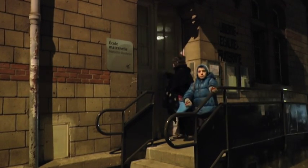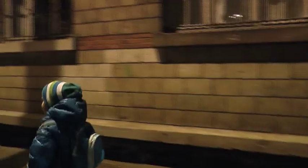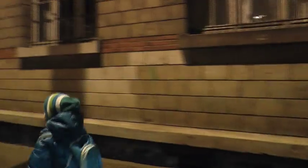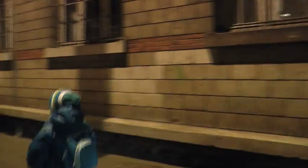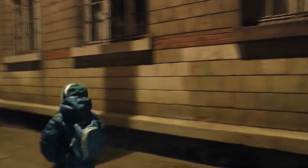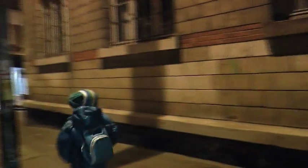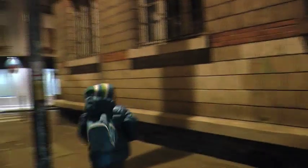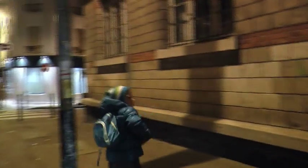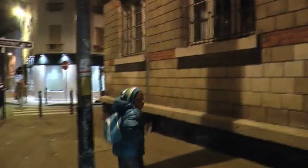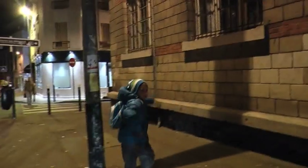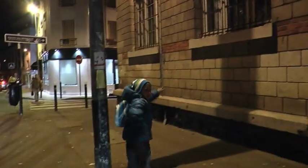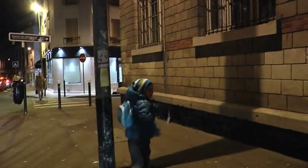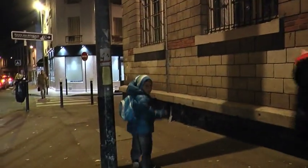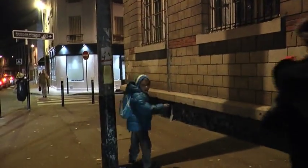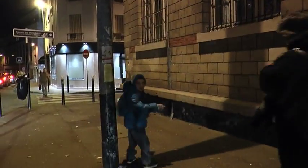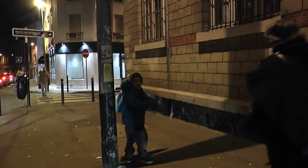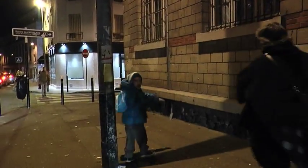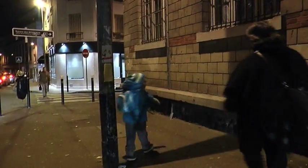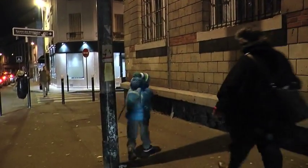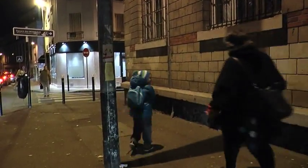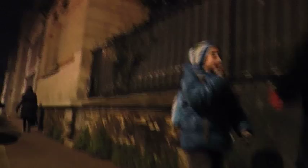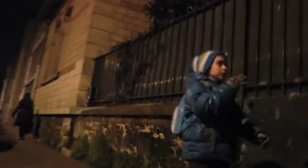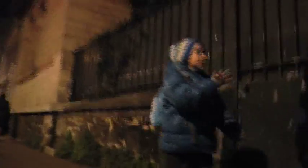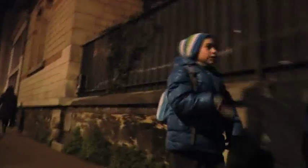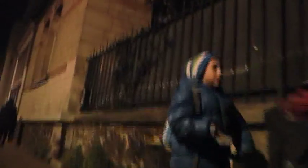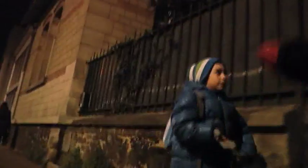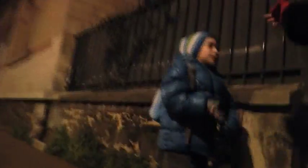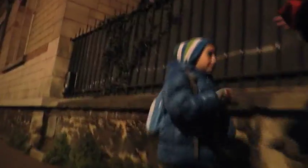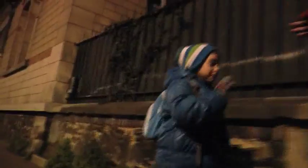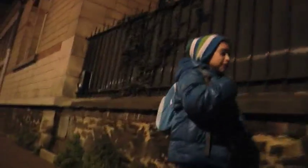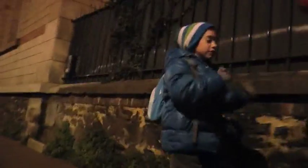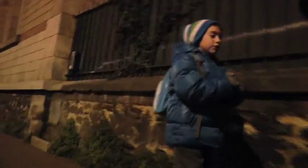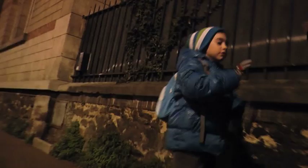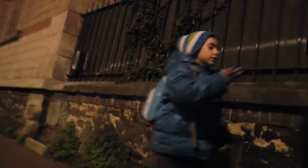Moi, je suis fière que mon fils soit sourd. Ça a été violent au début, maintenant j'en suis très fière.